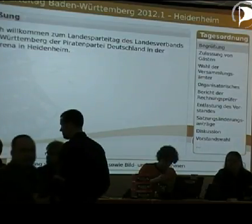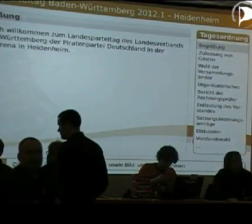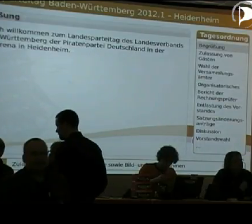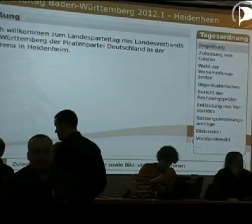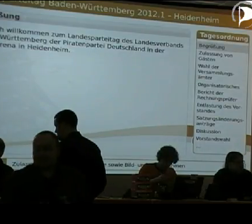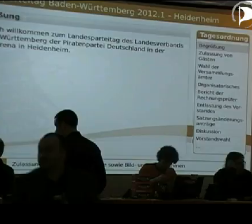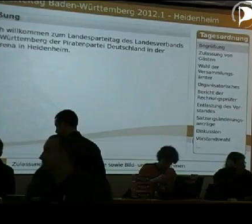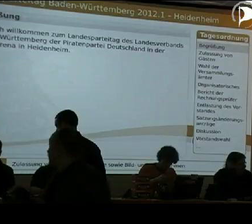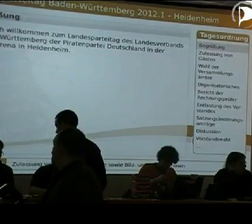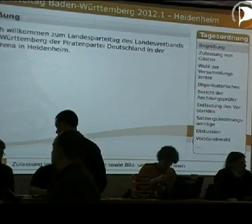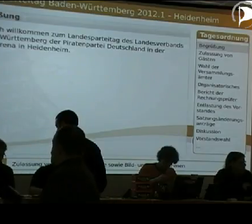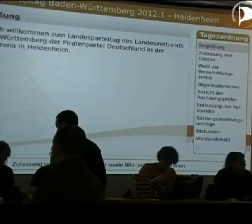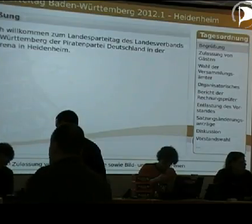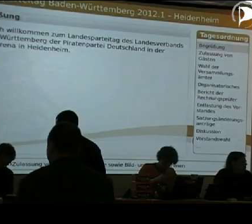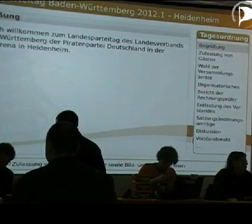nach